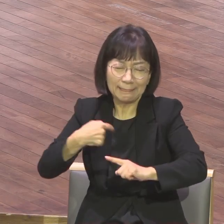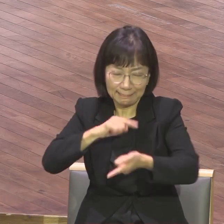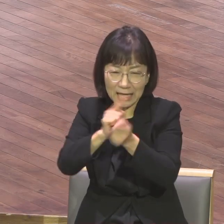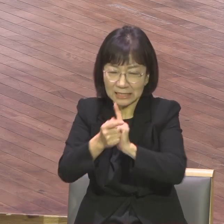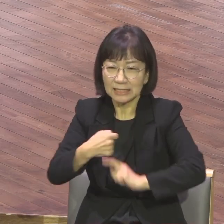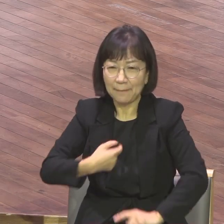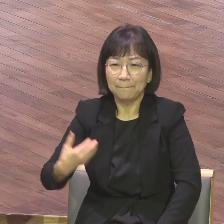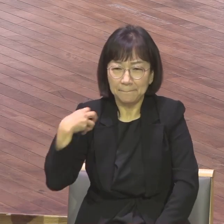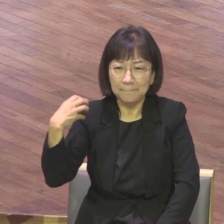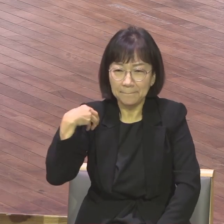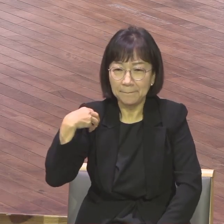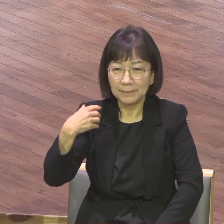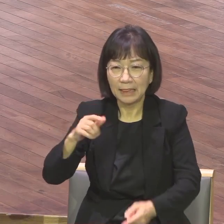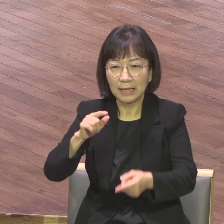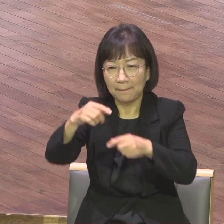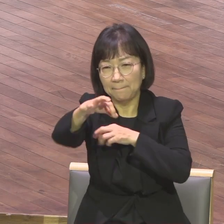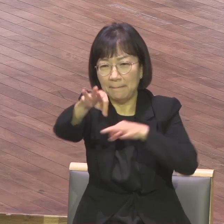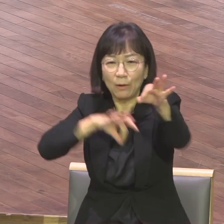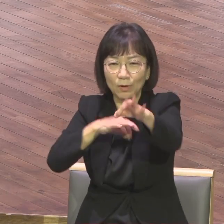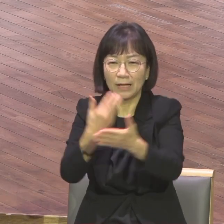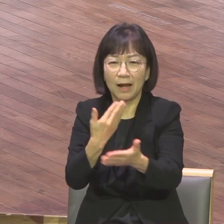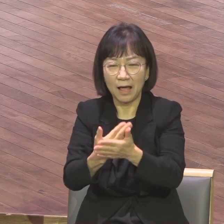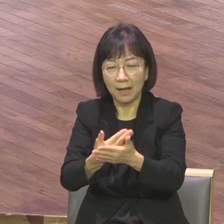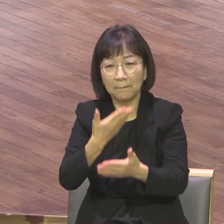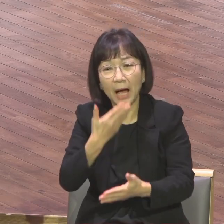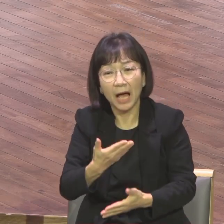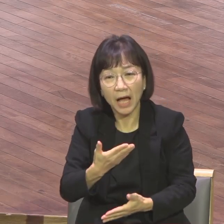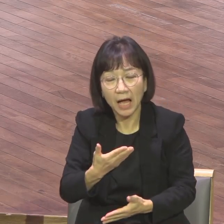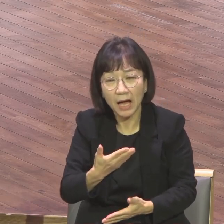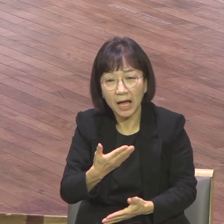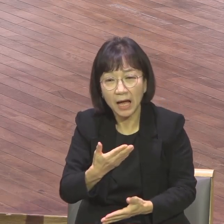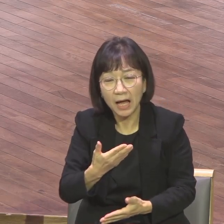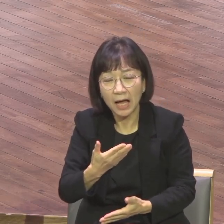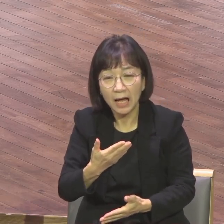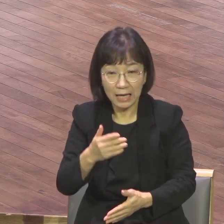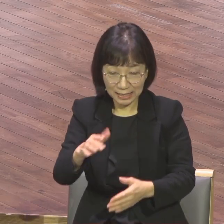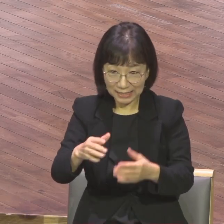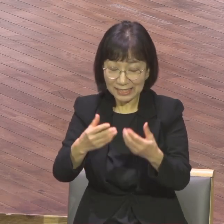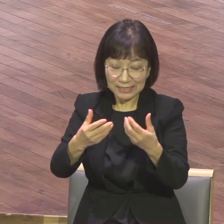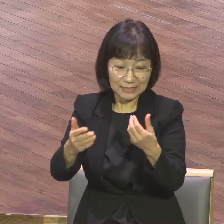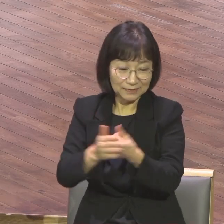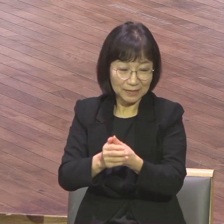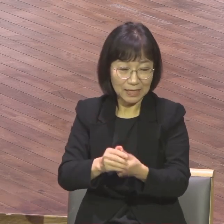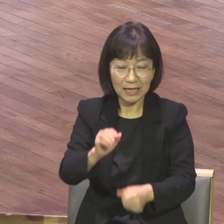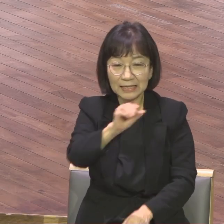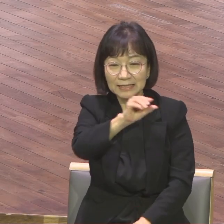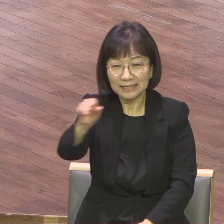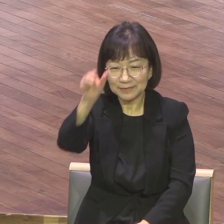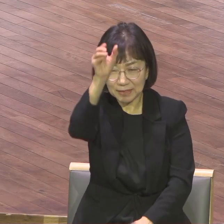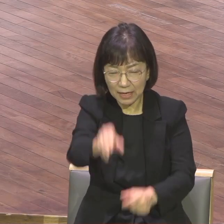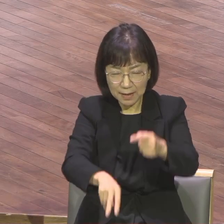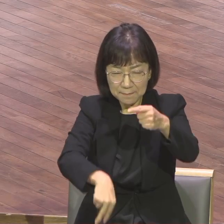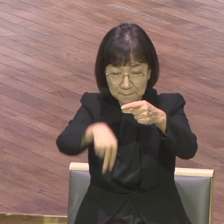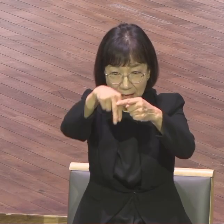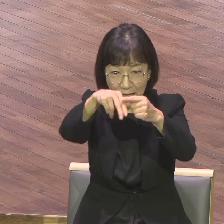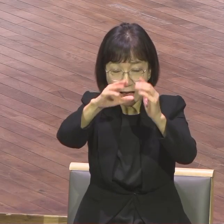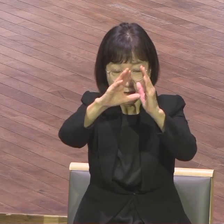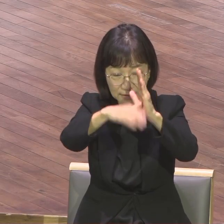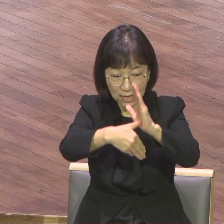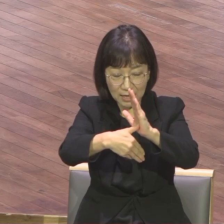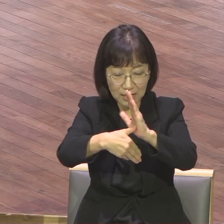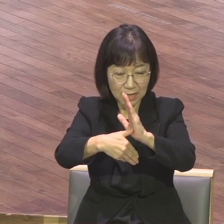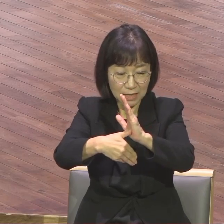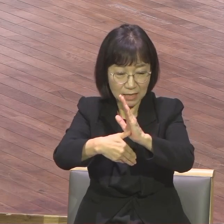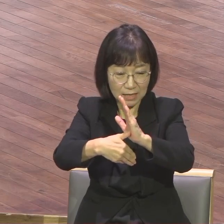그래서요, 이 십자가 처형 당할 때 부모가 대신 못